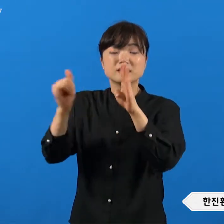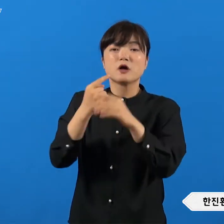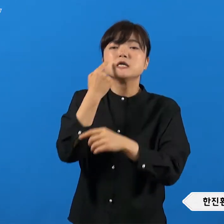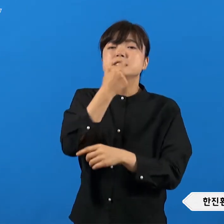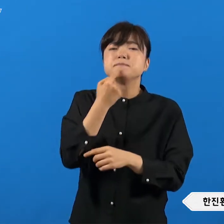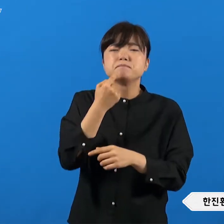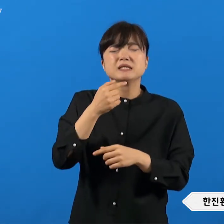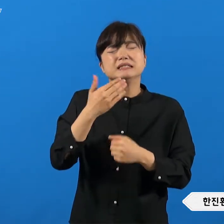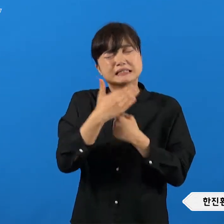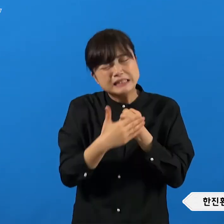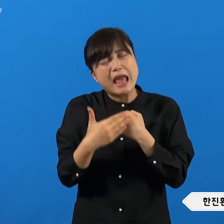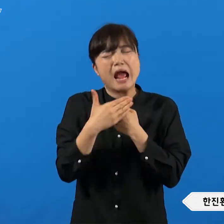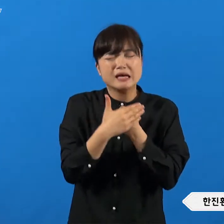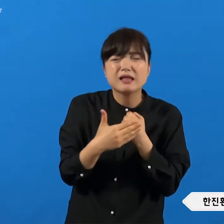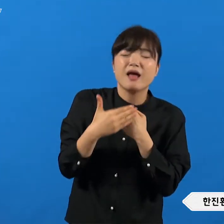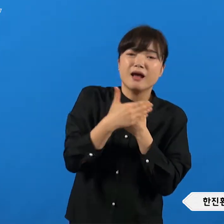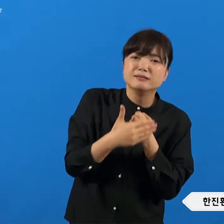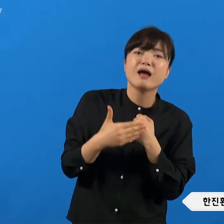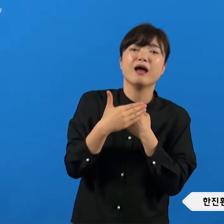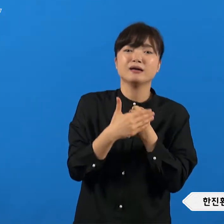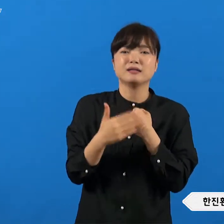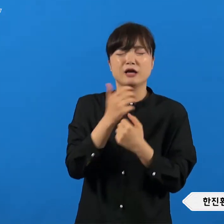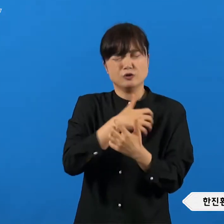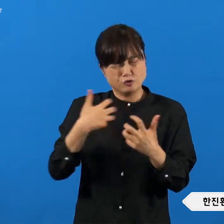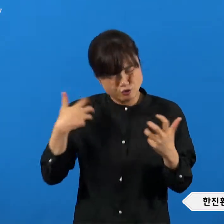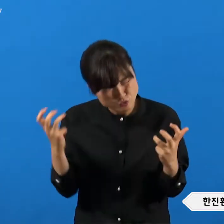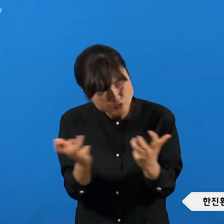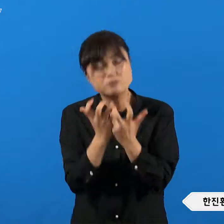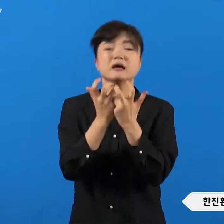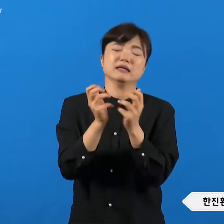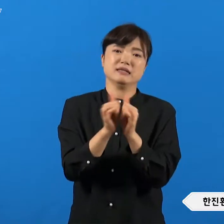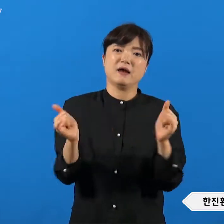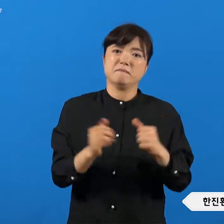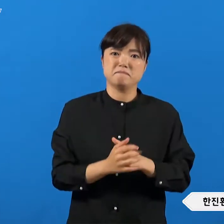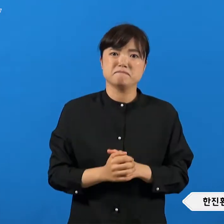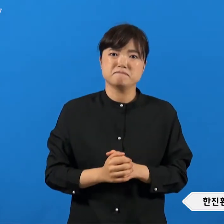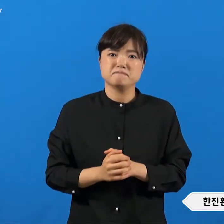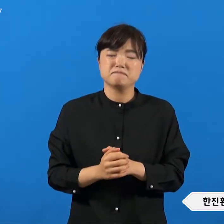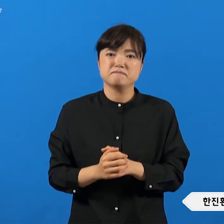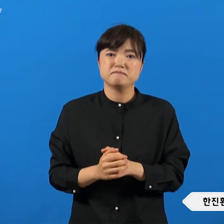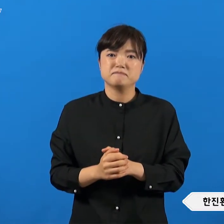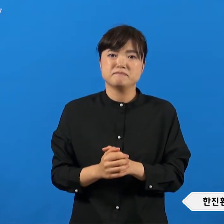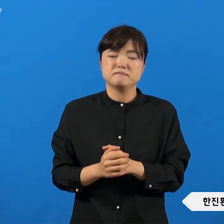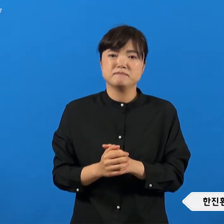입술에 은혜의 고백으로 충만한 사람입니다.